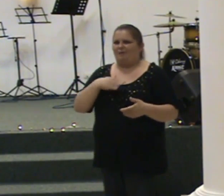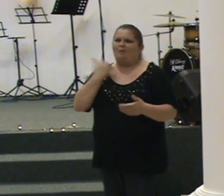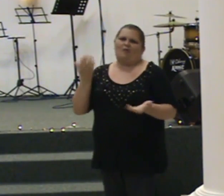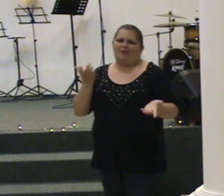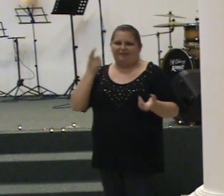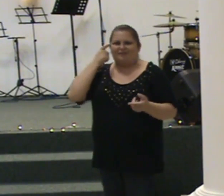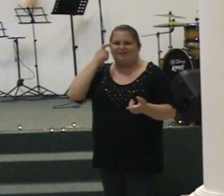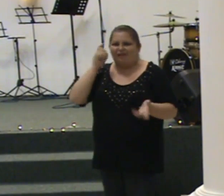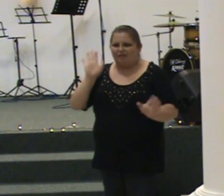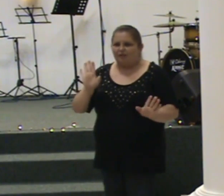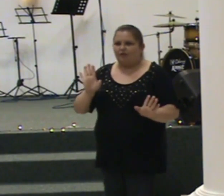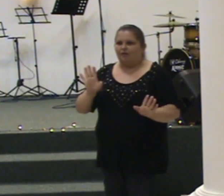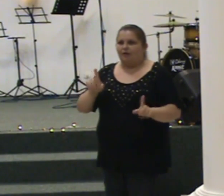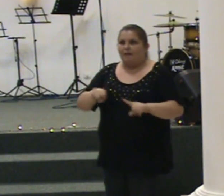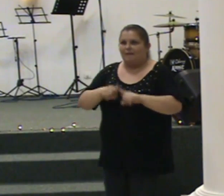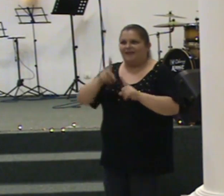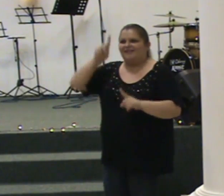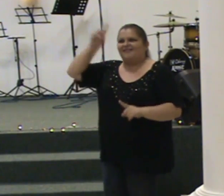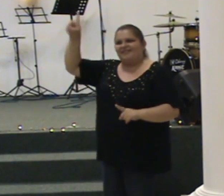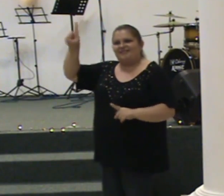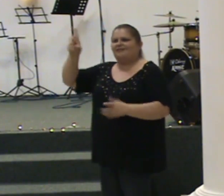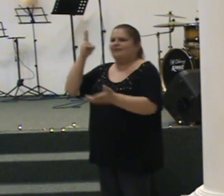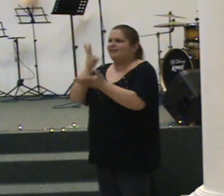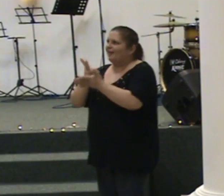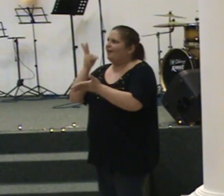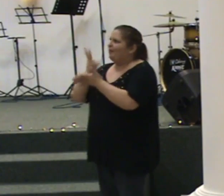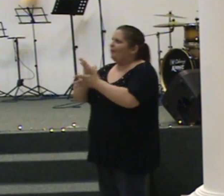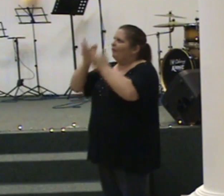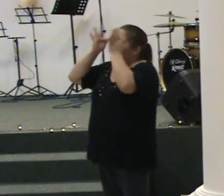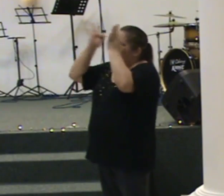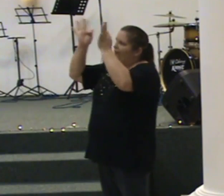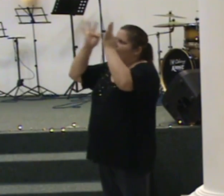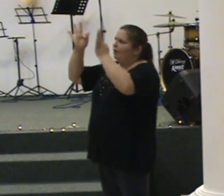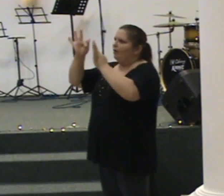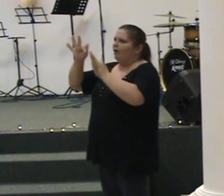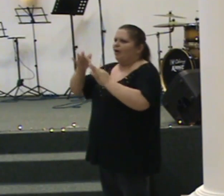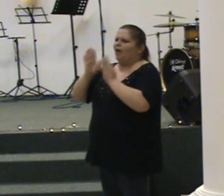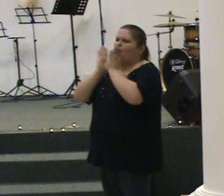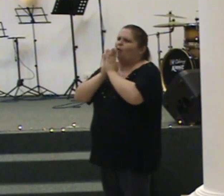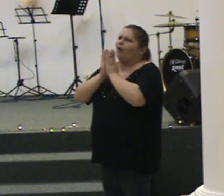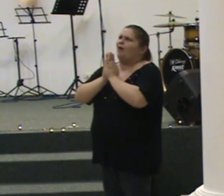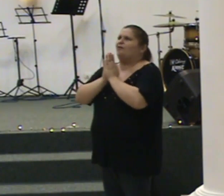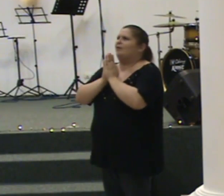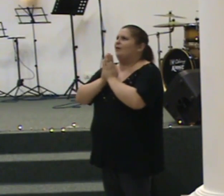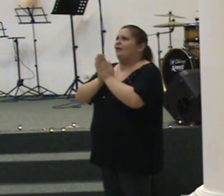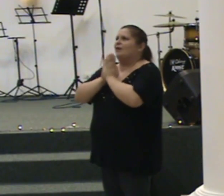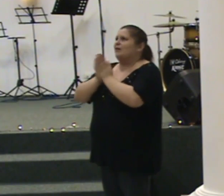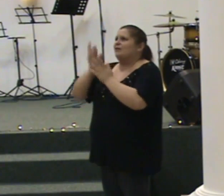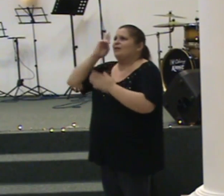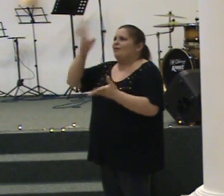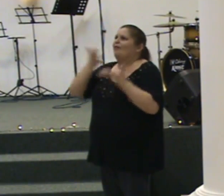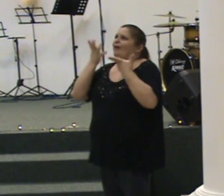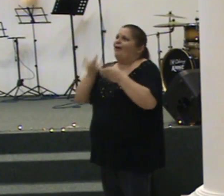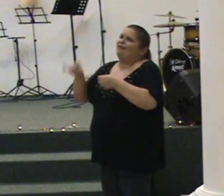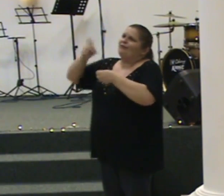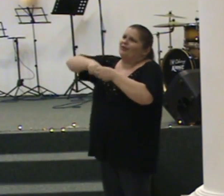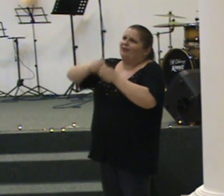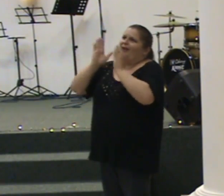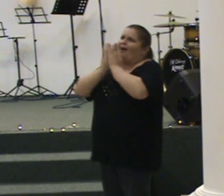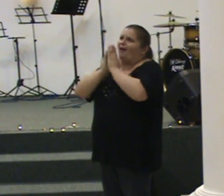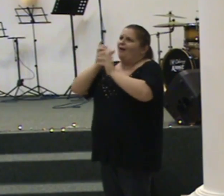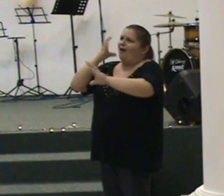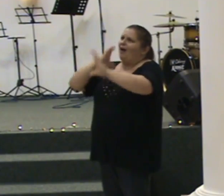Mas Deus é fiel. E ela sempre orou que ela queria louvar o Senhor. Voltar a louvar o Senhor.